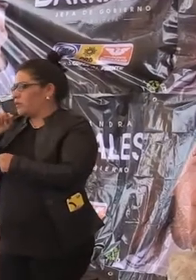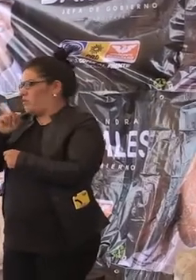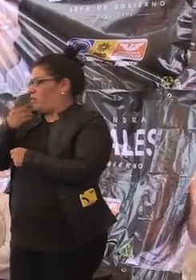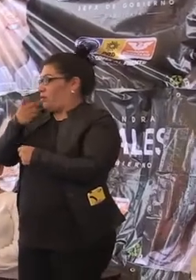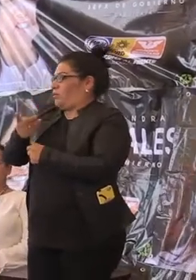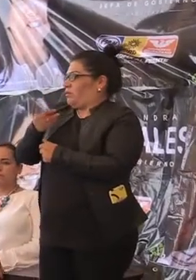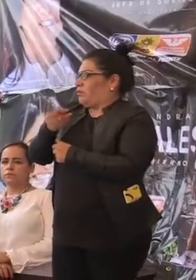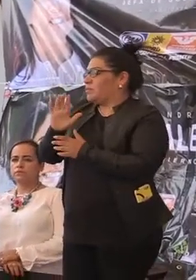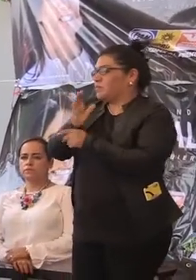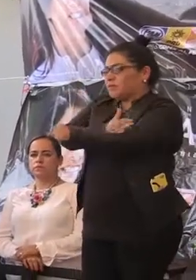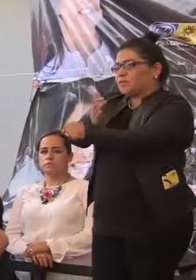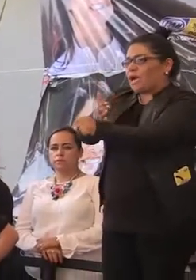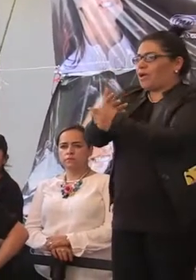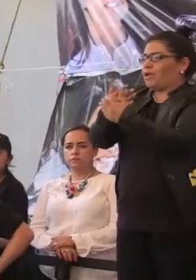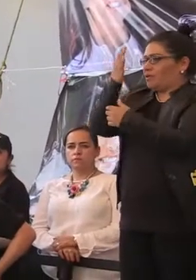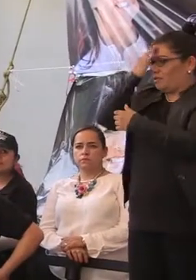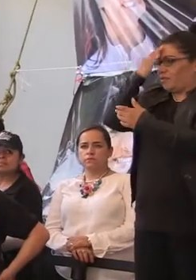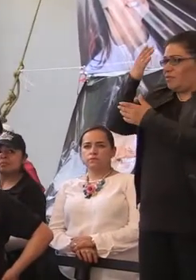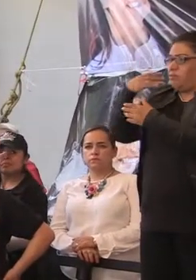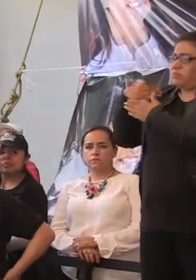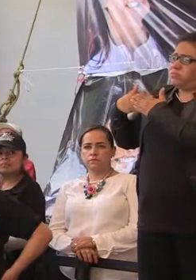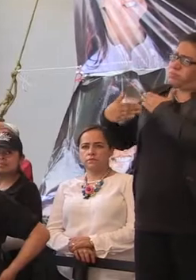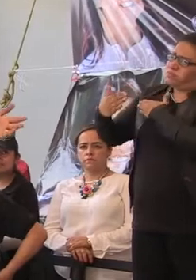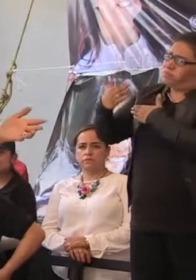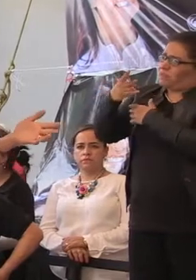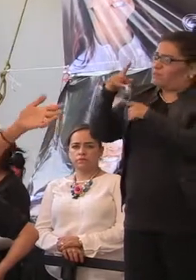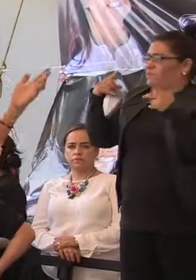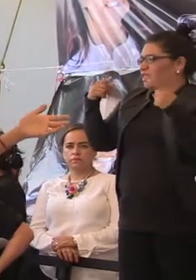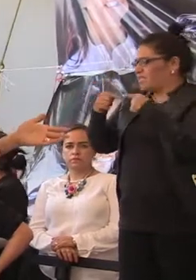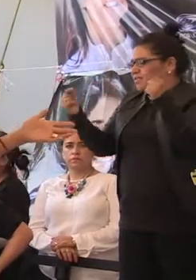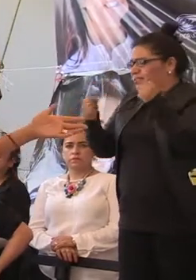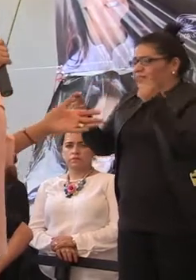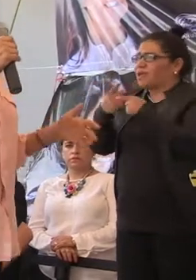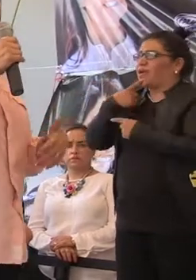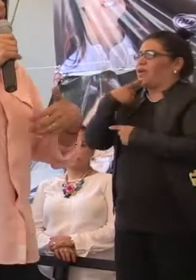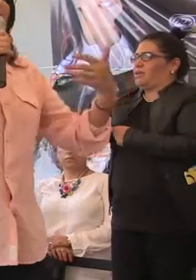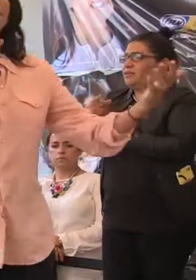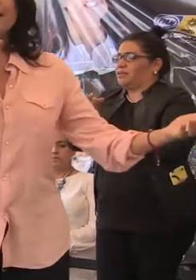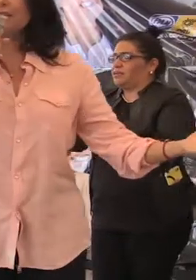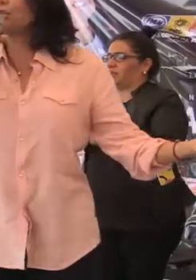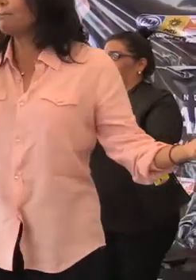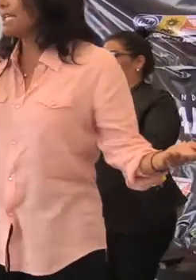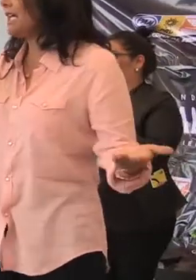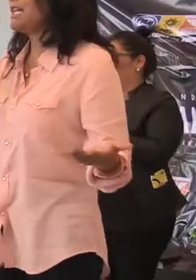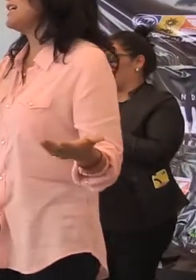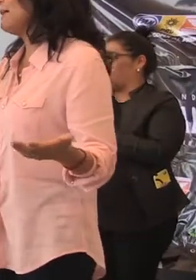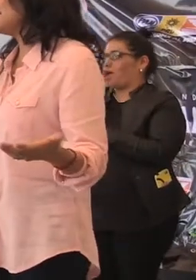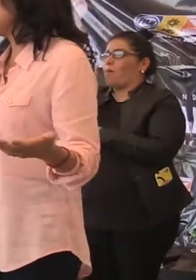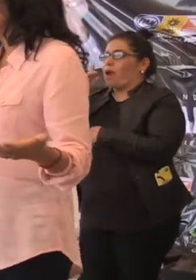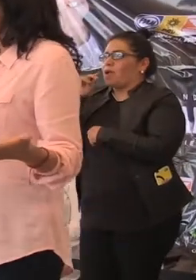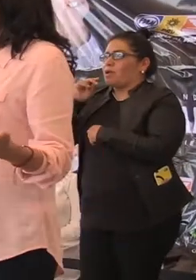dicen compañeros que conocimos toda una vida de conflictos, de delitos, y por el simple hecho de